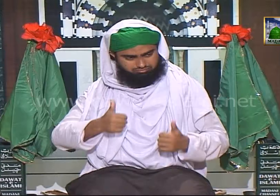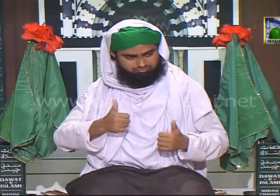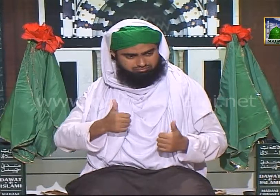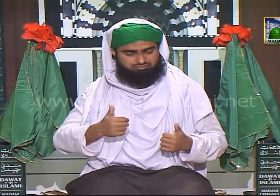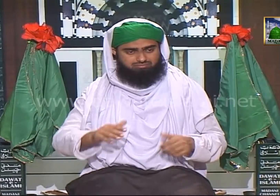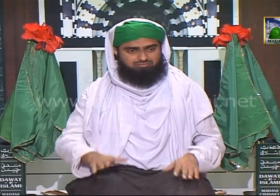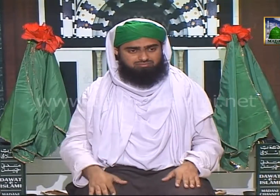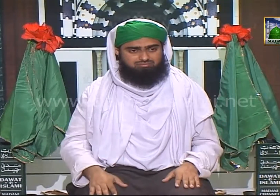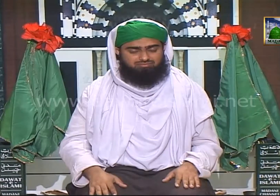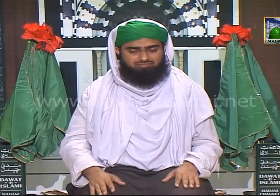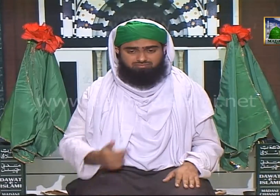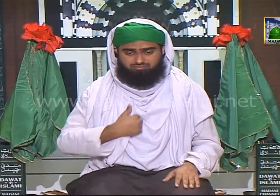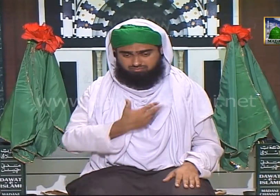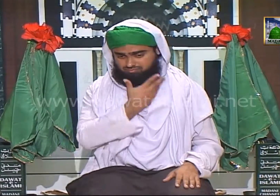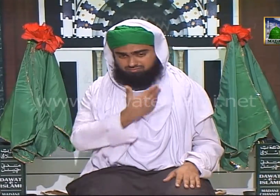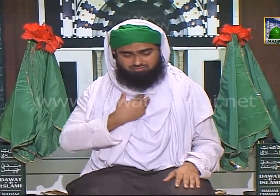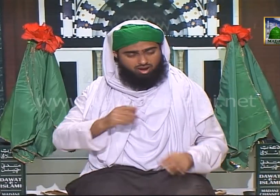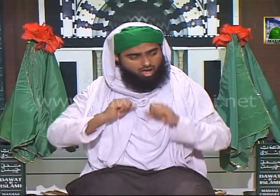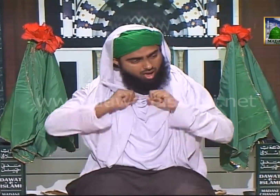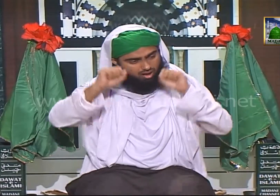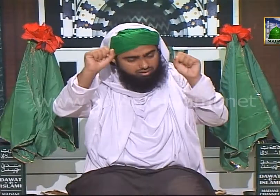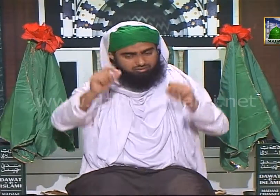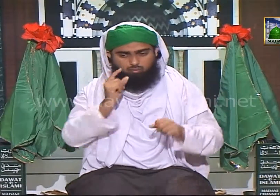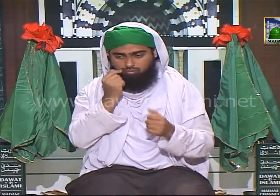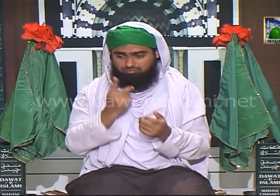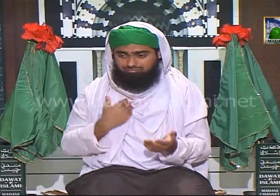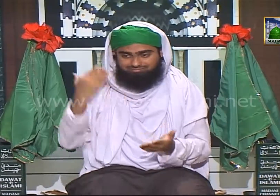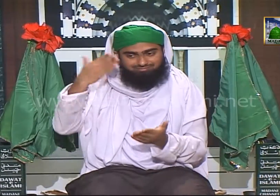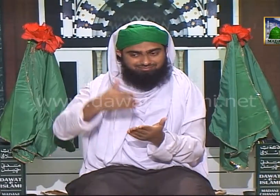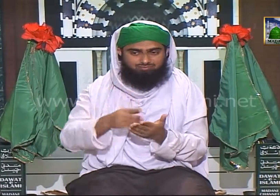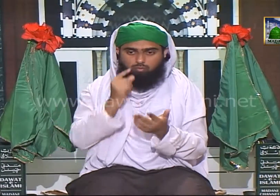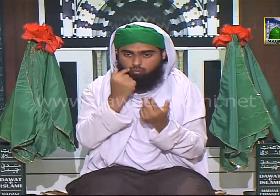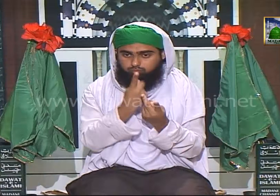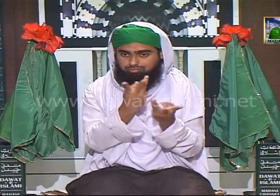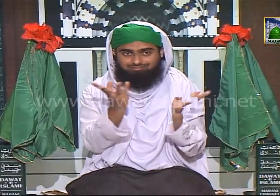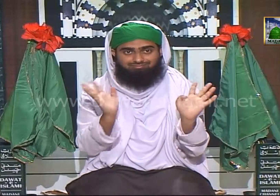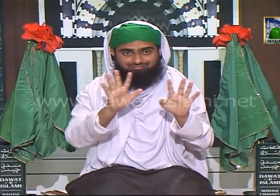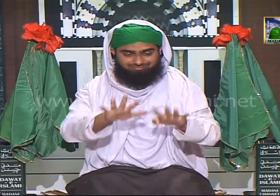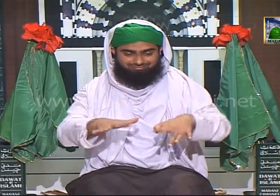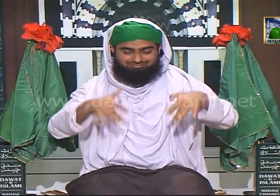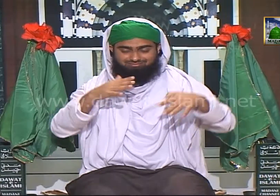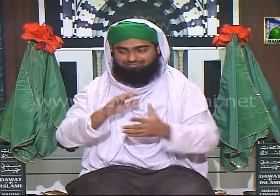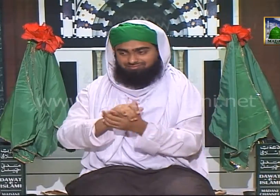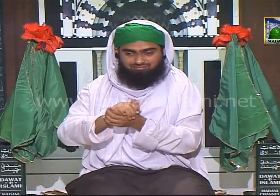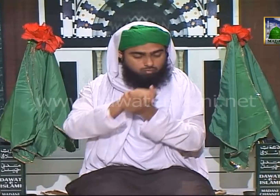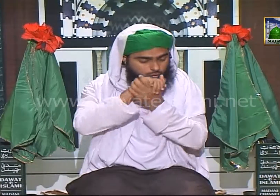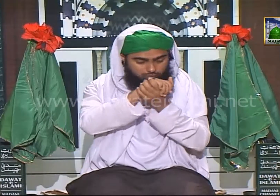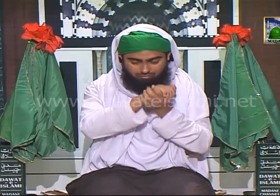जब भी तो ये चाहता हूँ कि मेरा नारा लगना चाहिए, मेरे लिए लोग उठ खड़े हों और मुझे हाथ पकड़ के अदब से आगे बिठाएं, ये मेरी ख्वाहिश। तो यही तो मेरी अना